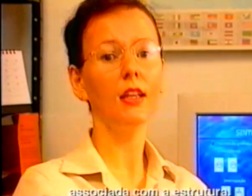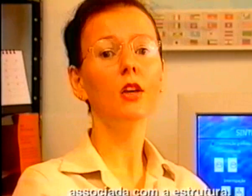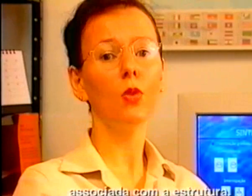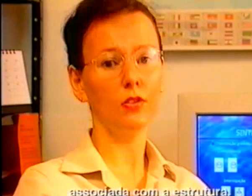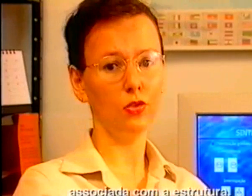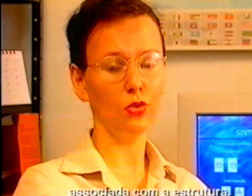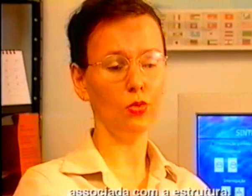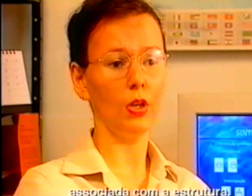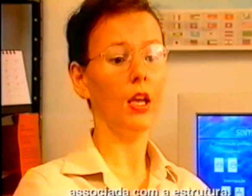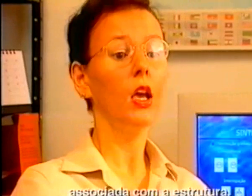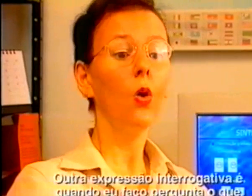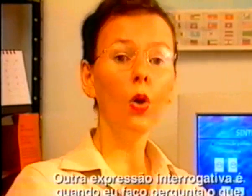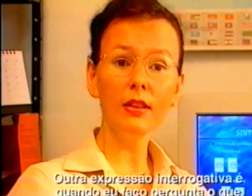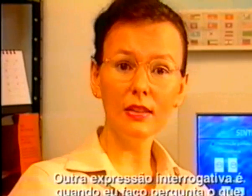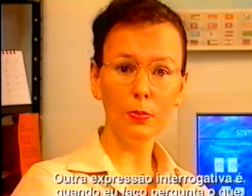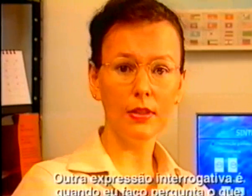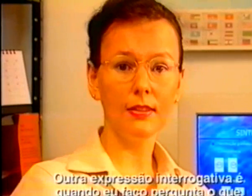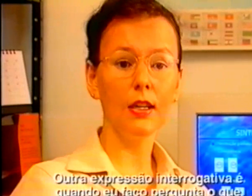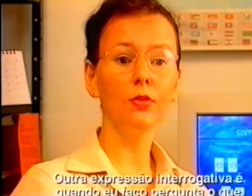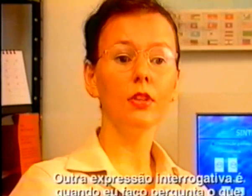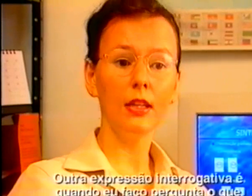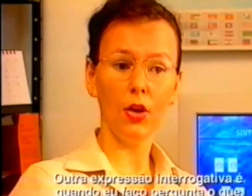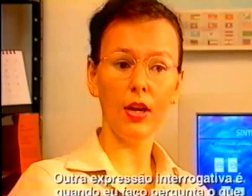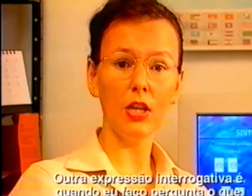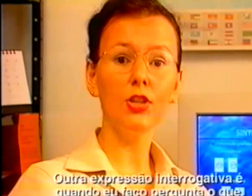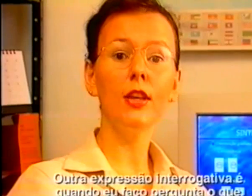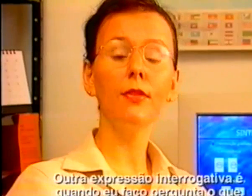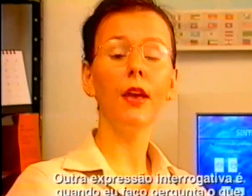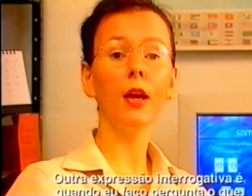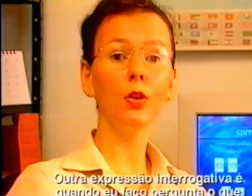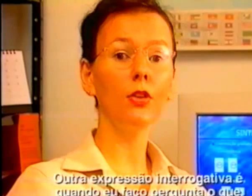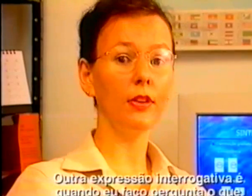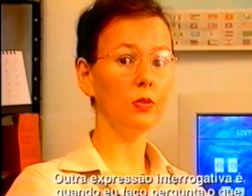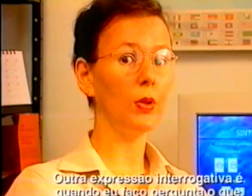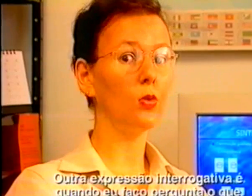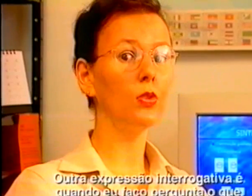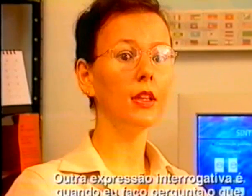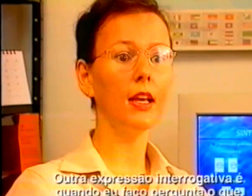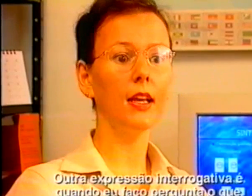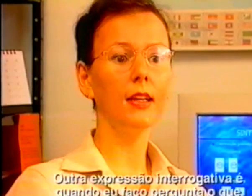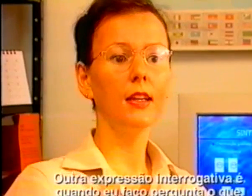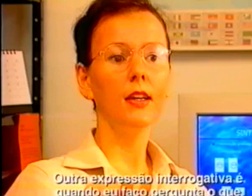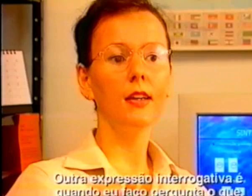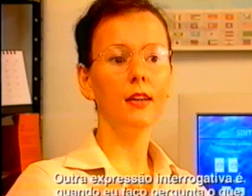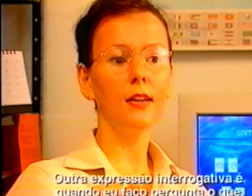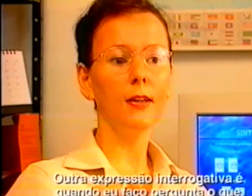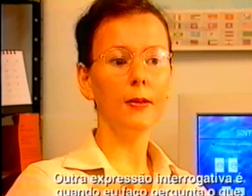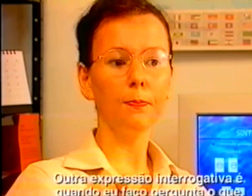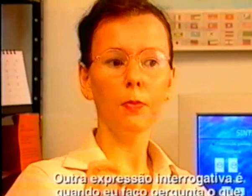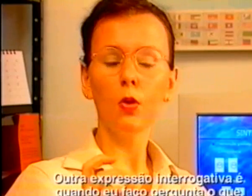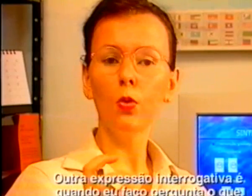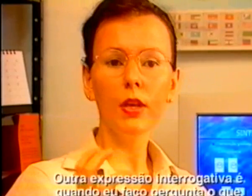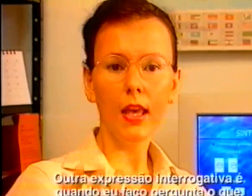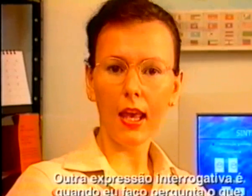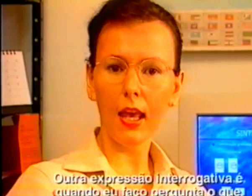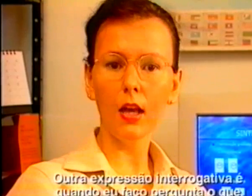associada com a estrutura. Outra expressão interrogativa é quando eu faço pergunta o